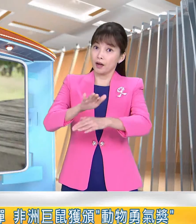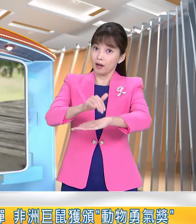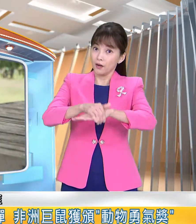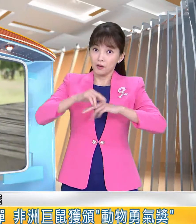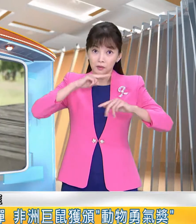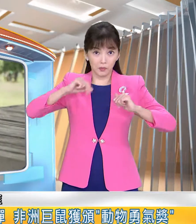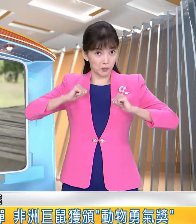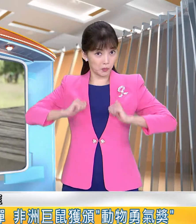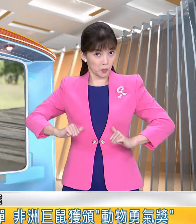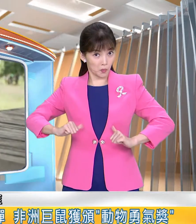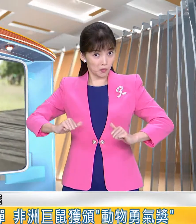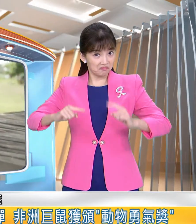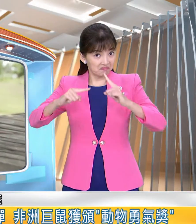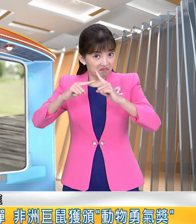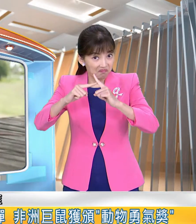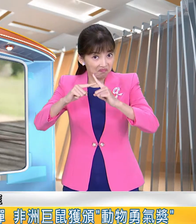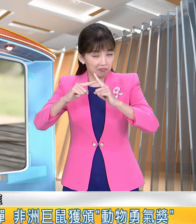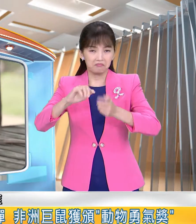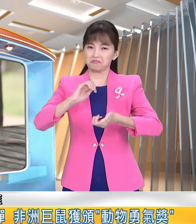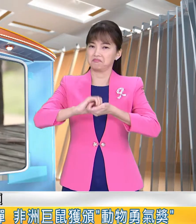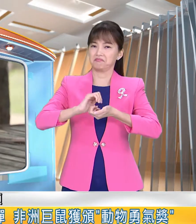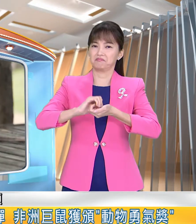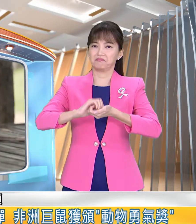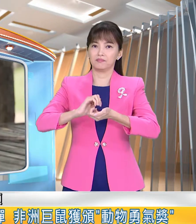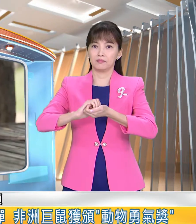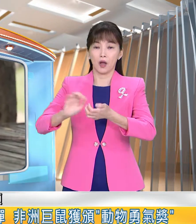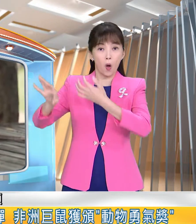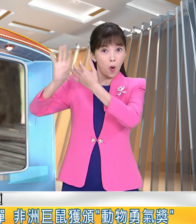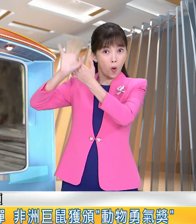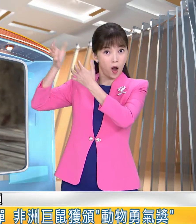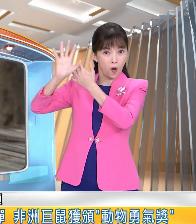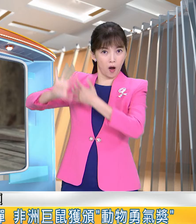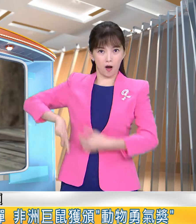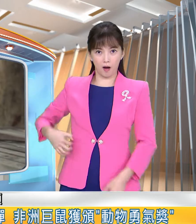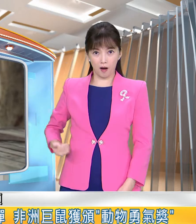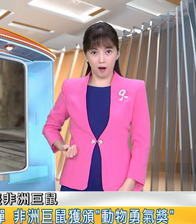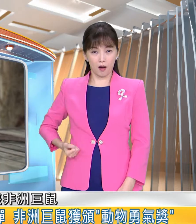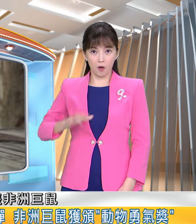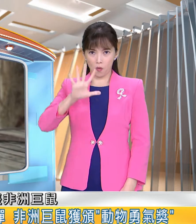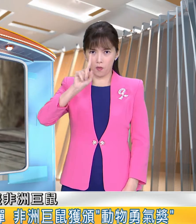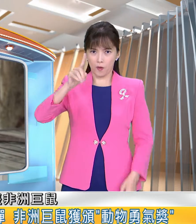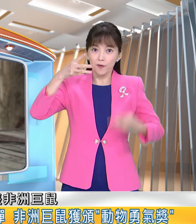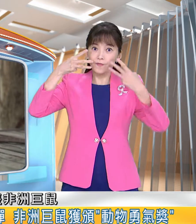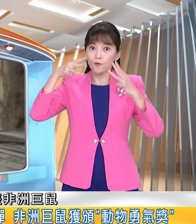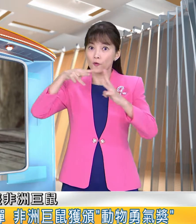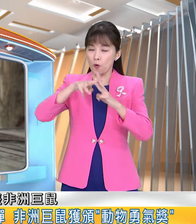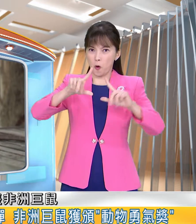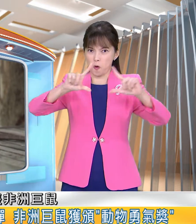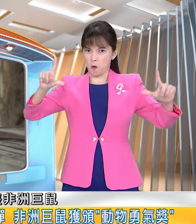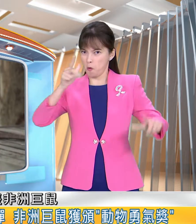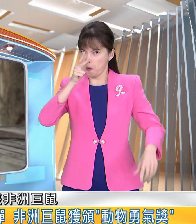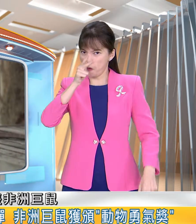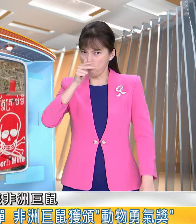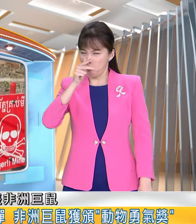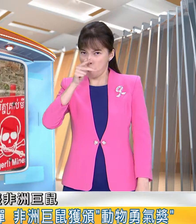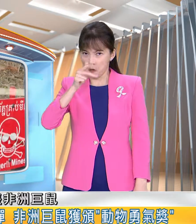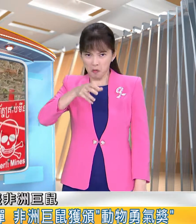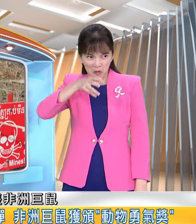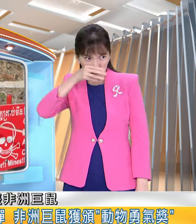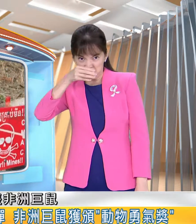来看挽救生命的英雄可不一定是人类。在柬埔寨，有一只非洲巨鼠，因